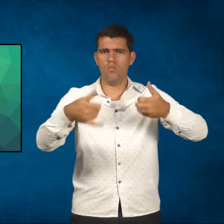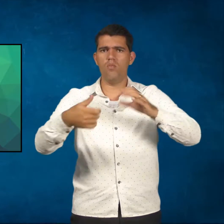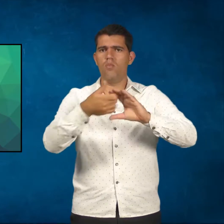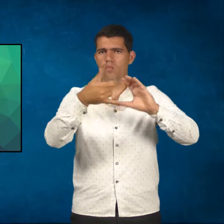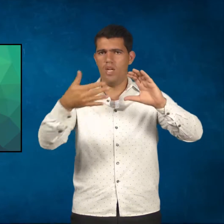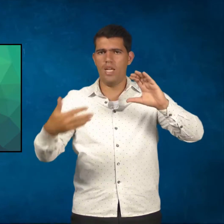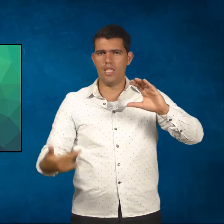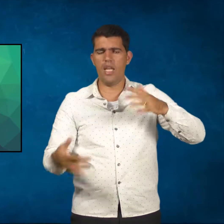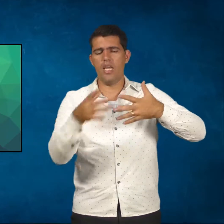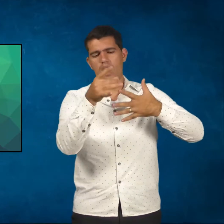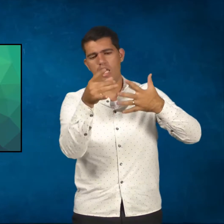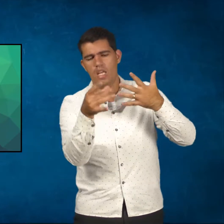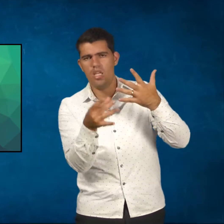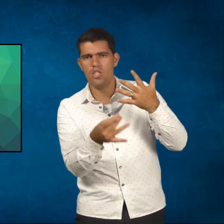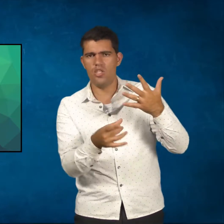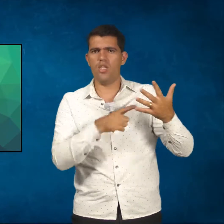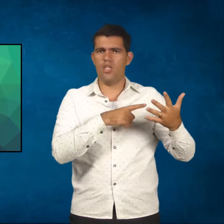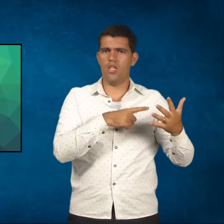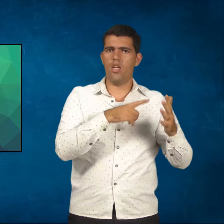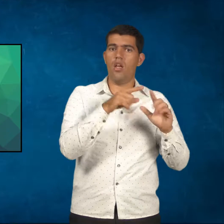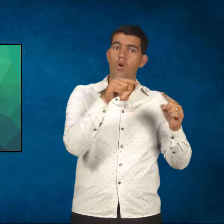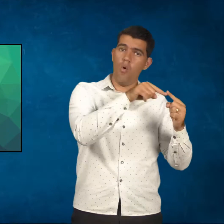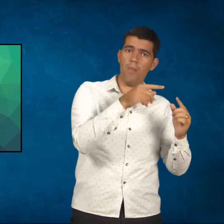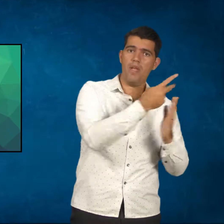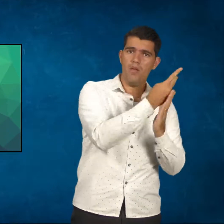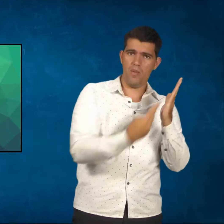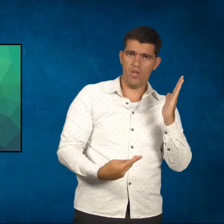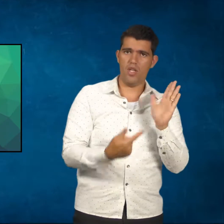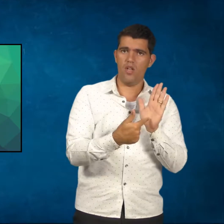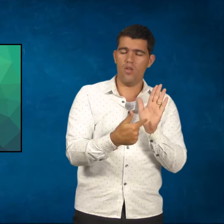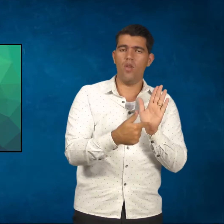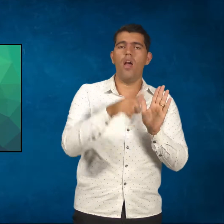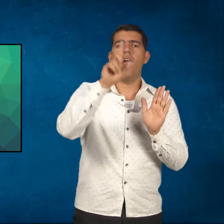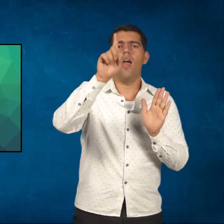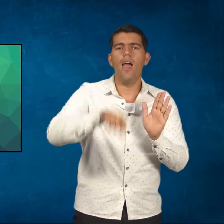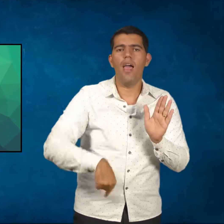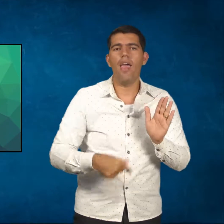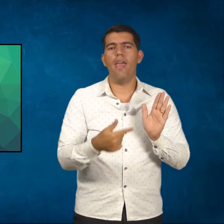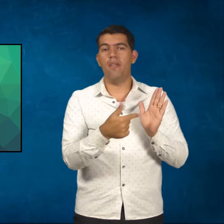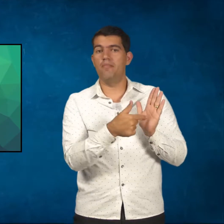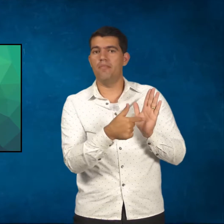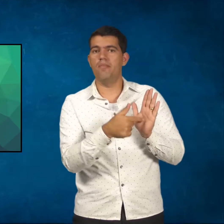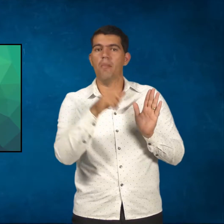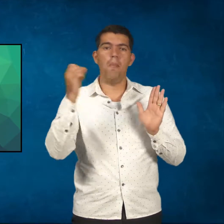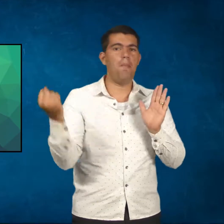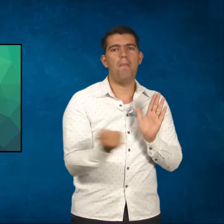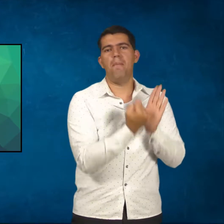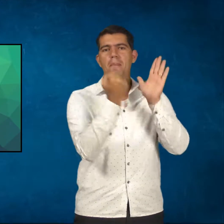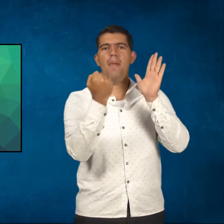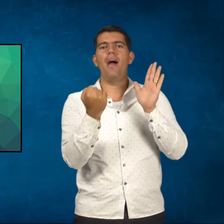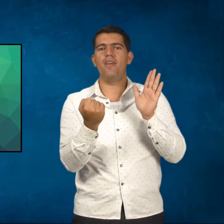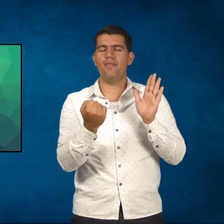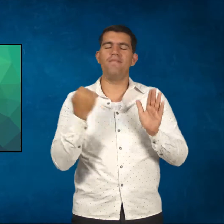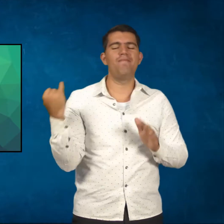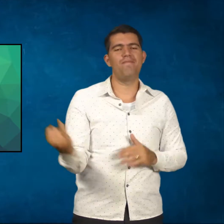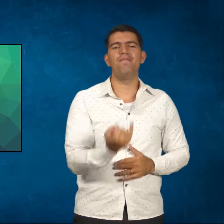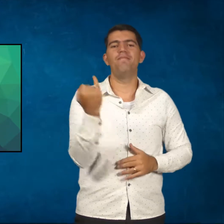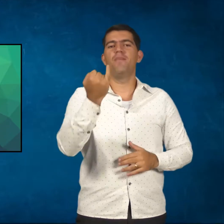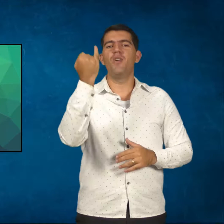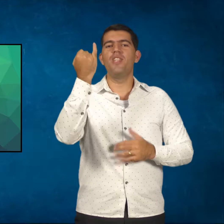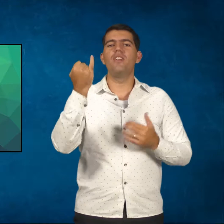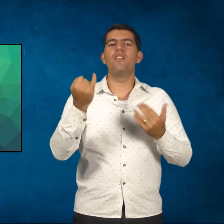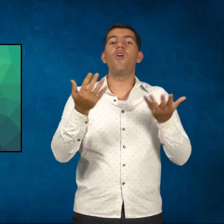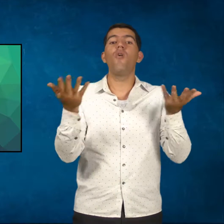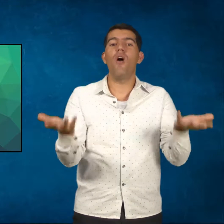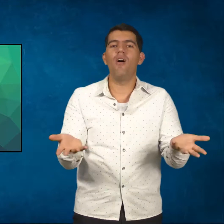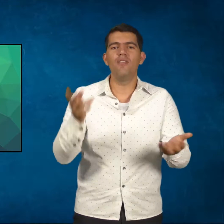de alguns pontos desse projeto que, enfim, pode ser considerado como um marco muito importante